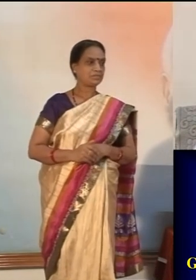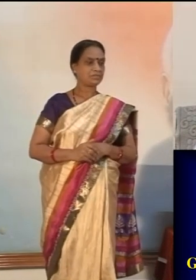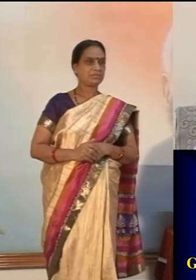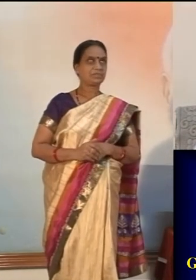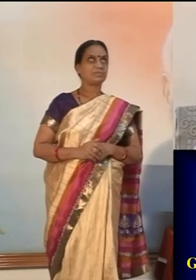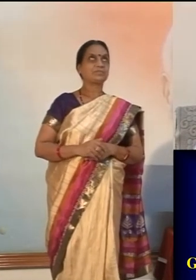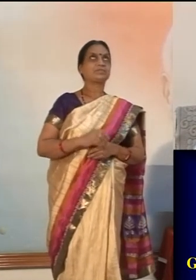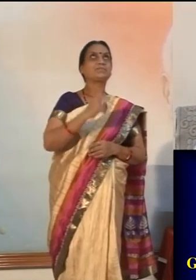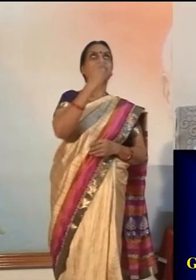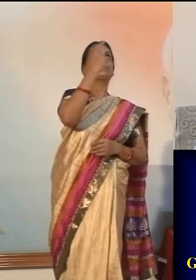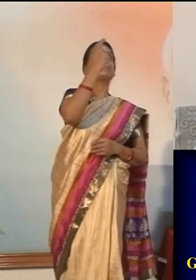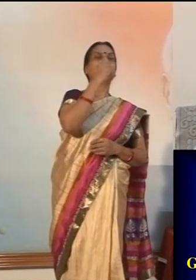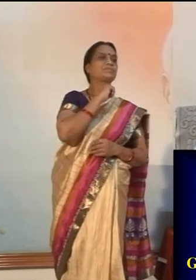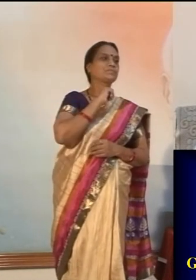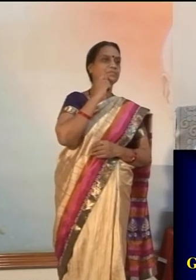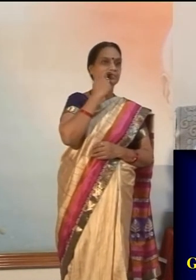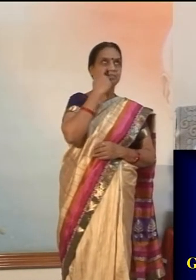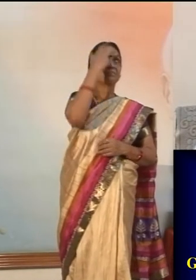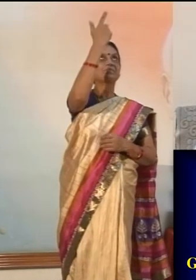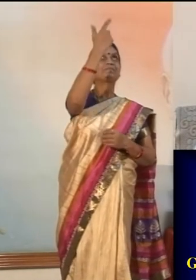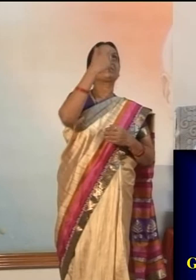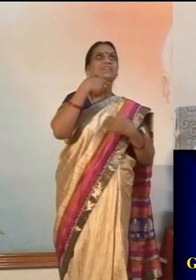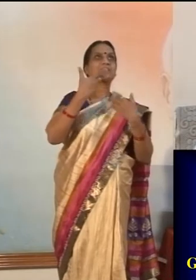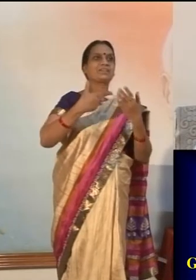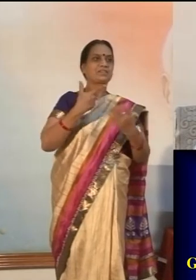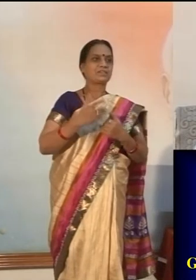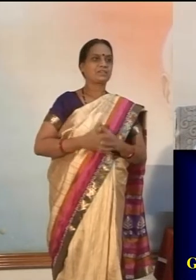तो भगवान ने क्या कहा पता है?